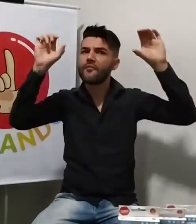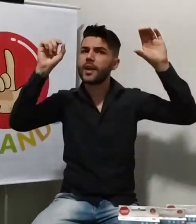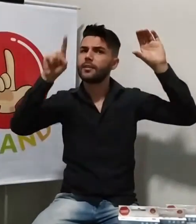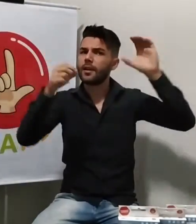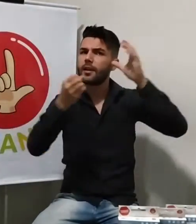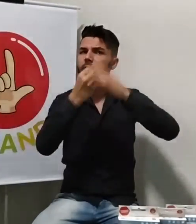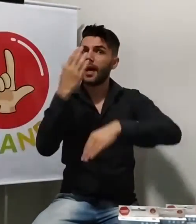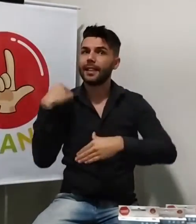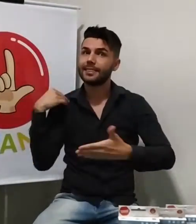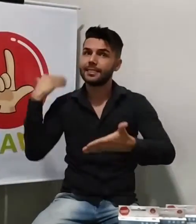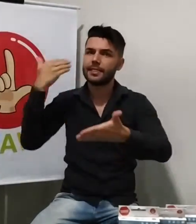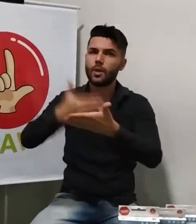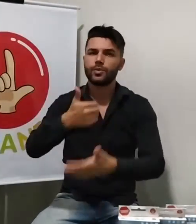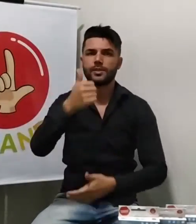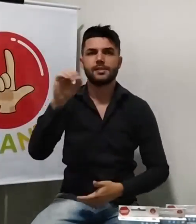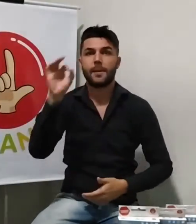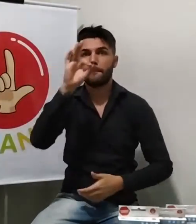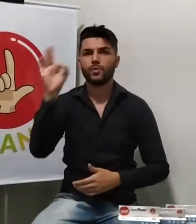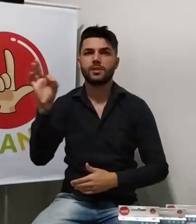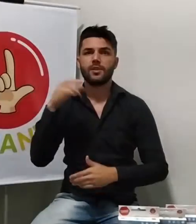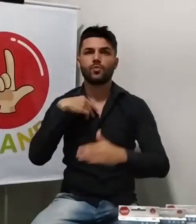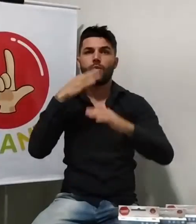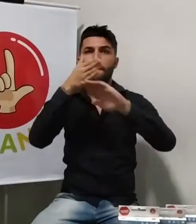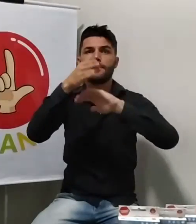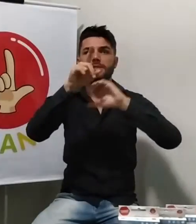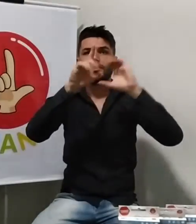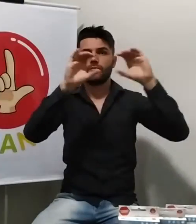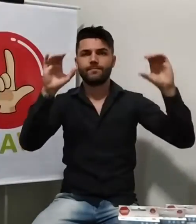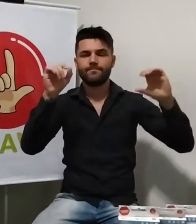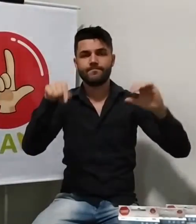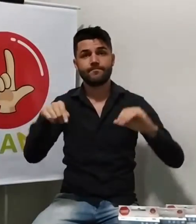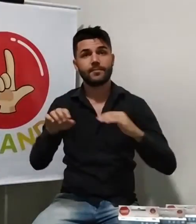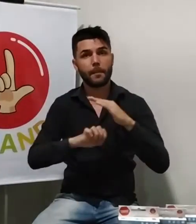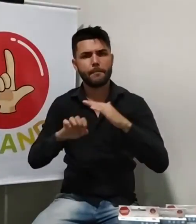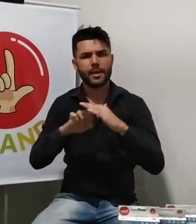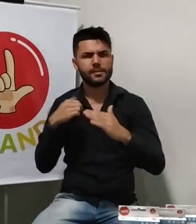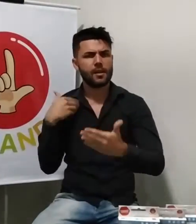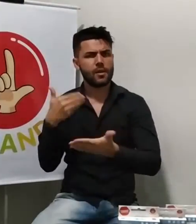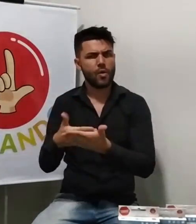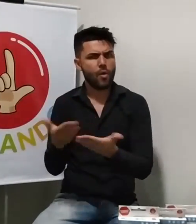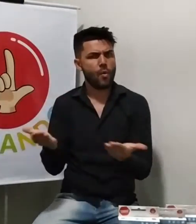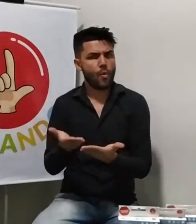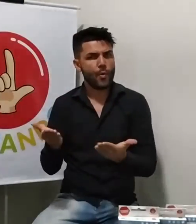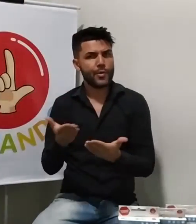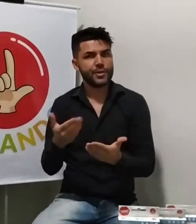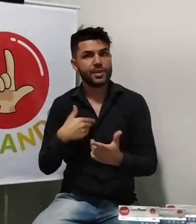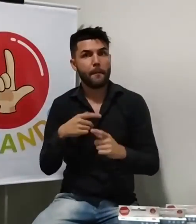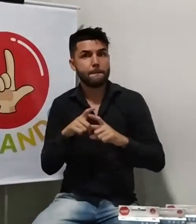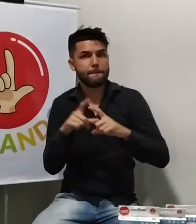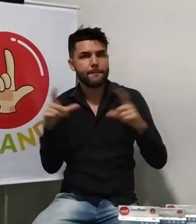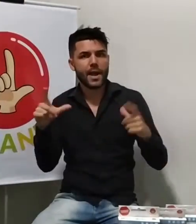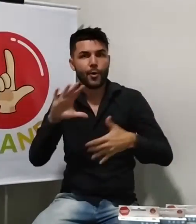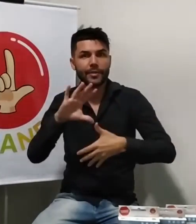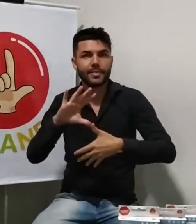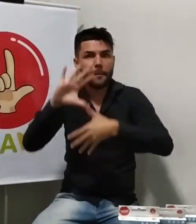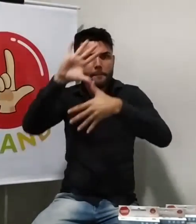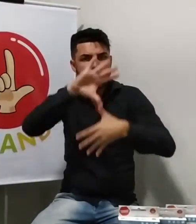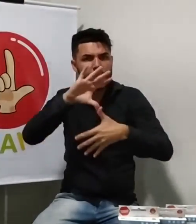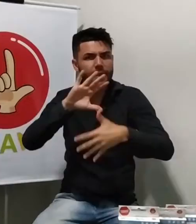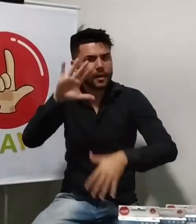focar em um pino, entender qual que é o problema dele, e aí derrubar esse pino, e esse pino ajudar a gente a derrubar o próximo pino. No caso, o pino é um mercado. Então focamos um grupo de